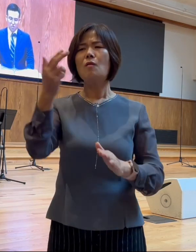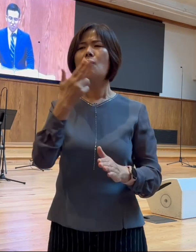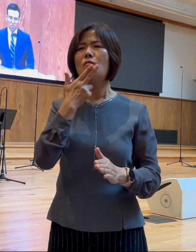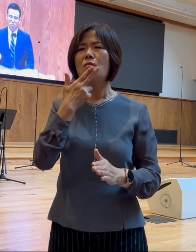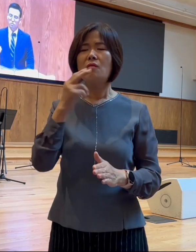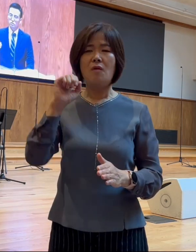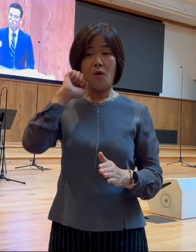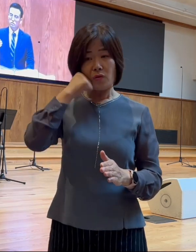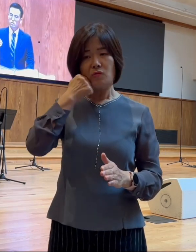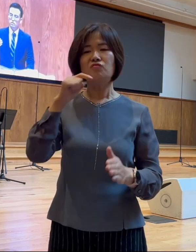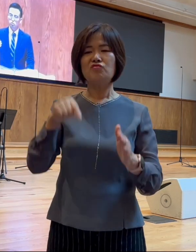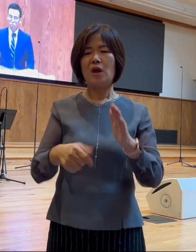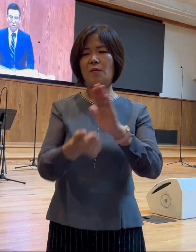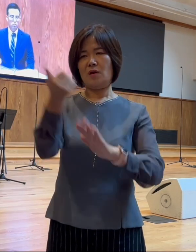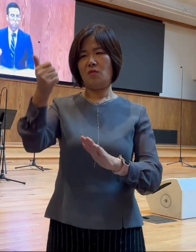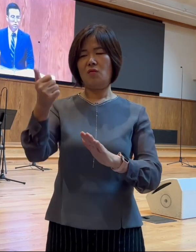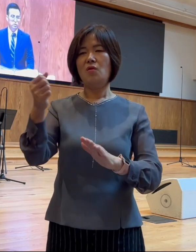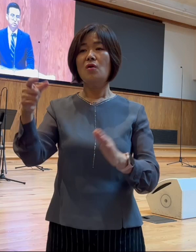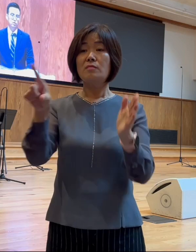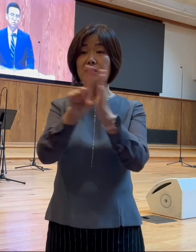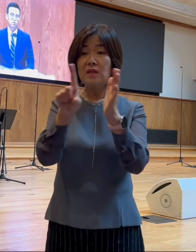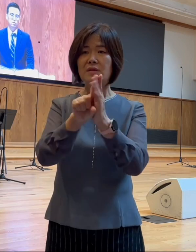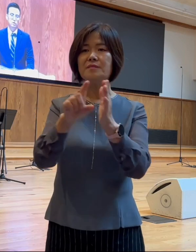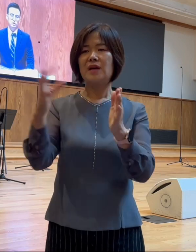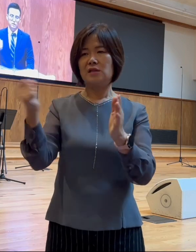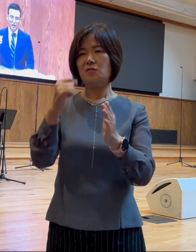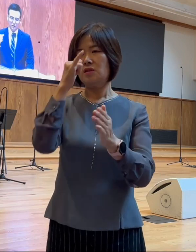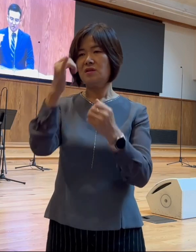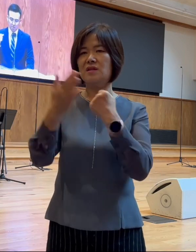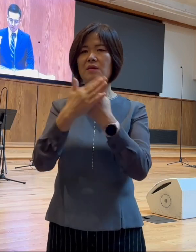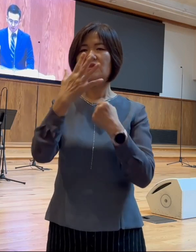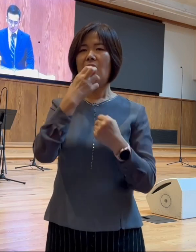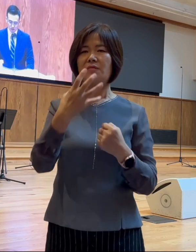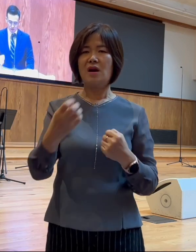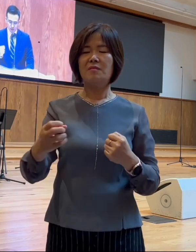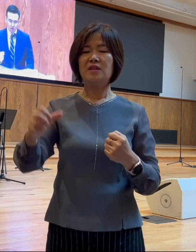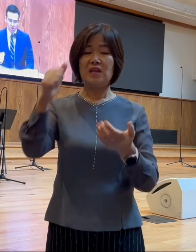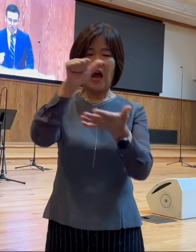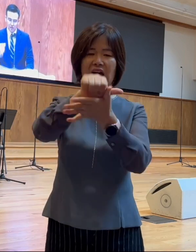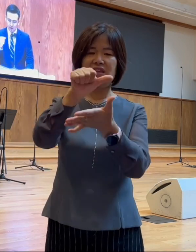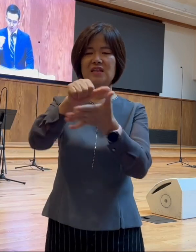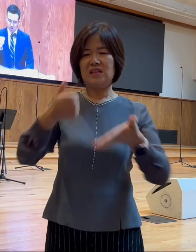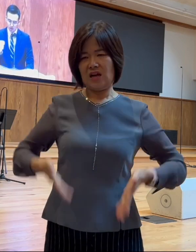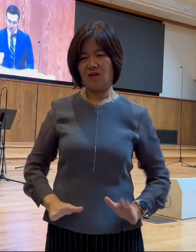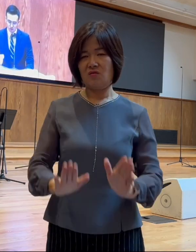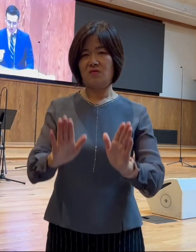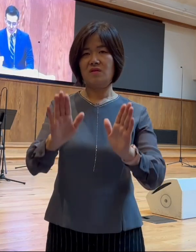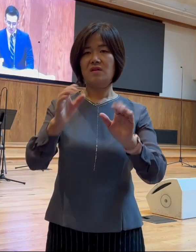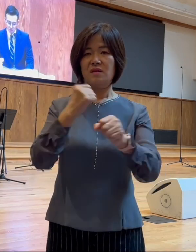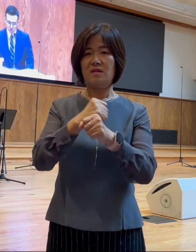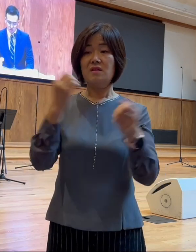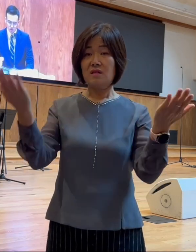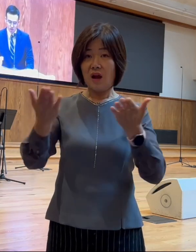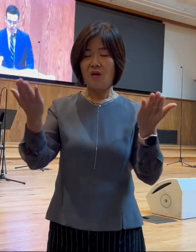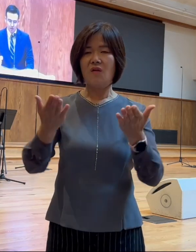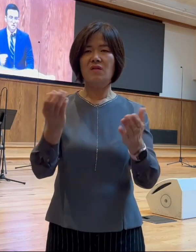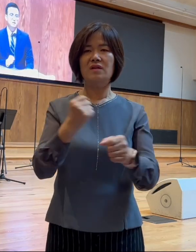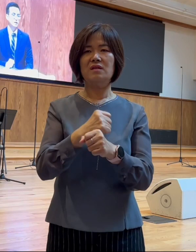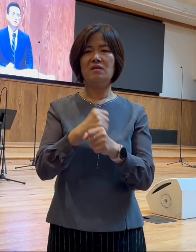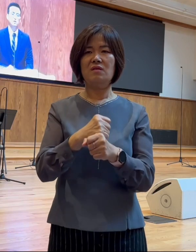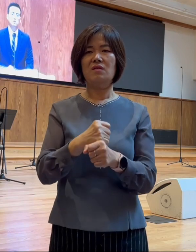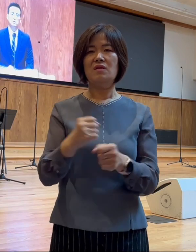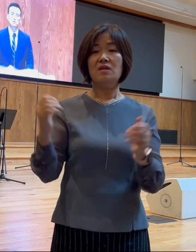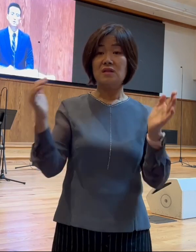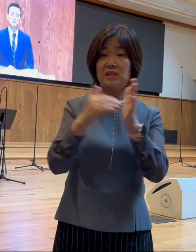바라고 소망하고 믿어서 그 아들을 받았다는 그 사건, 그 이삭을 받은 그 사건에서 끝나지